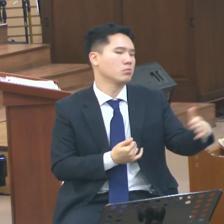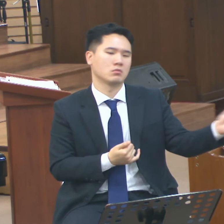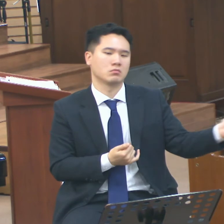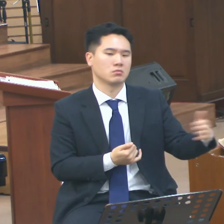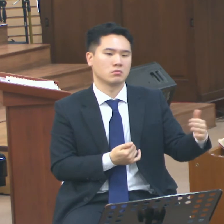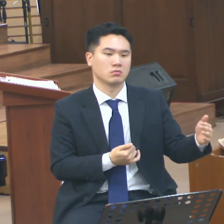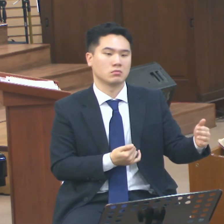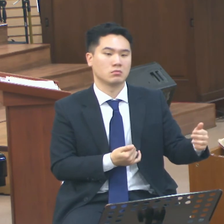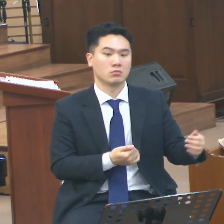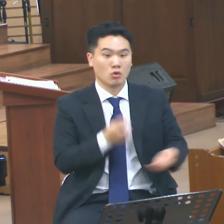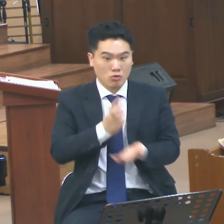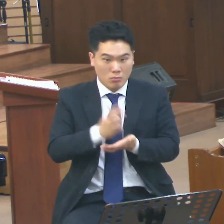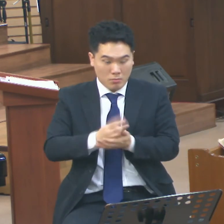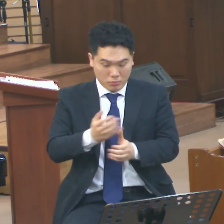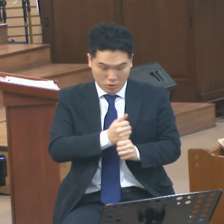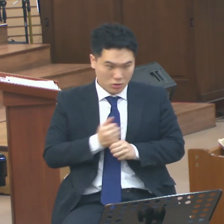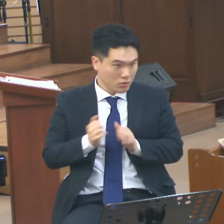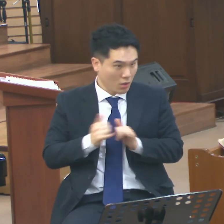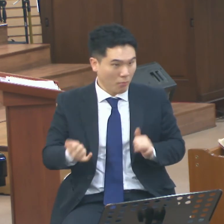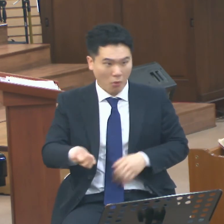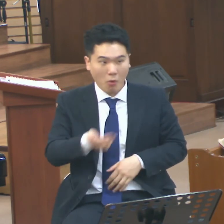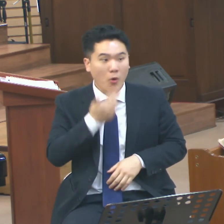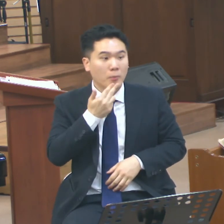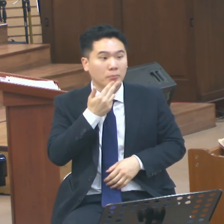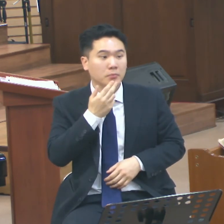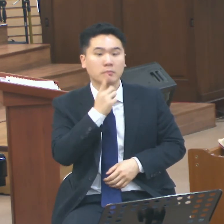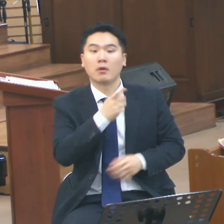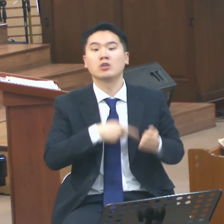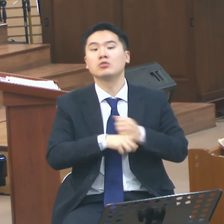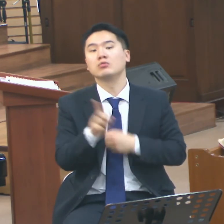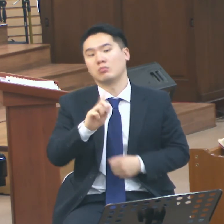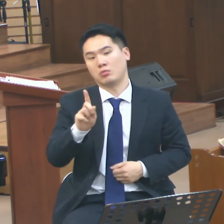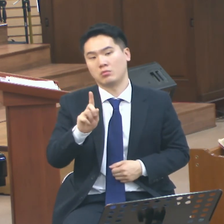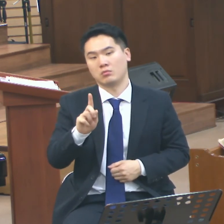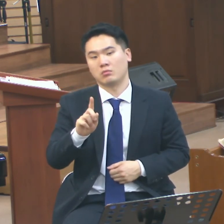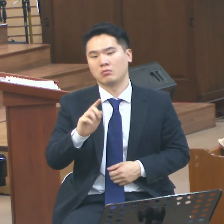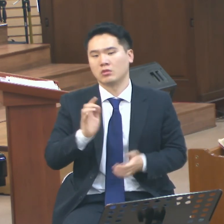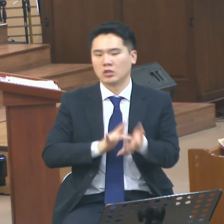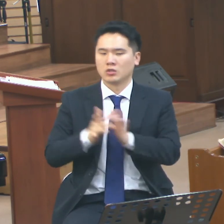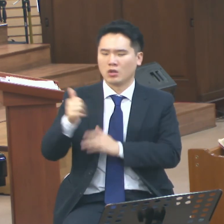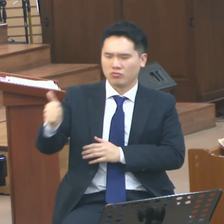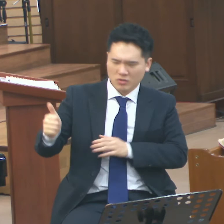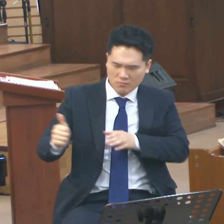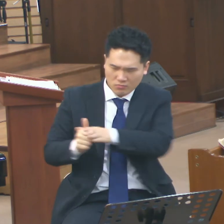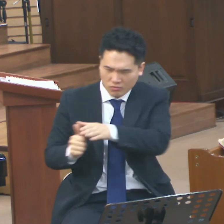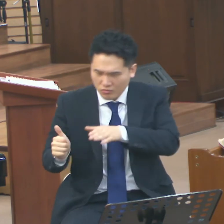중에 율법을 지킨 자가 없다고 하는 이유가 뭐냐면 예수님을 죽이려고 하니까.